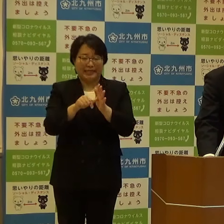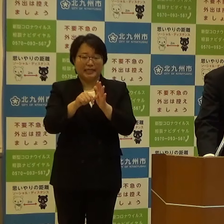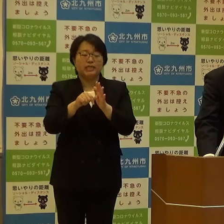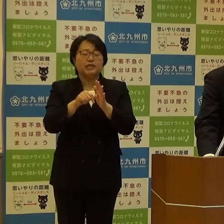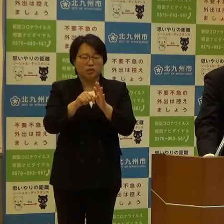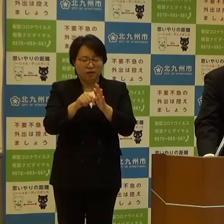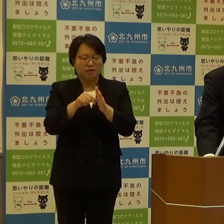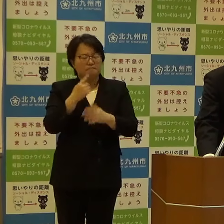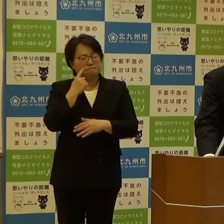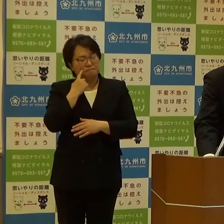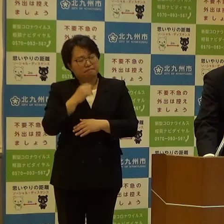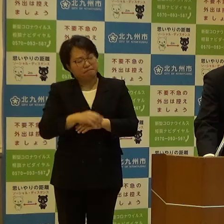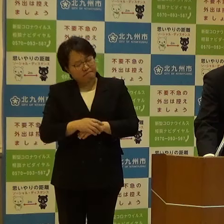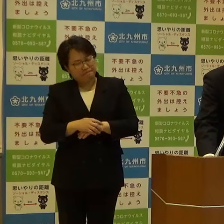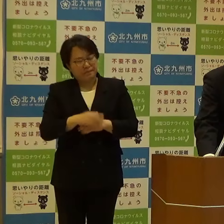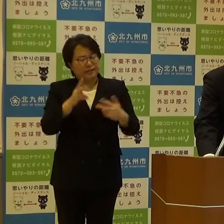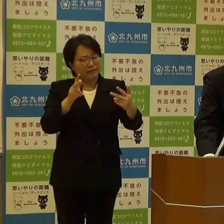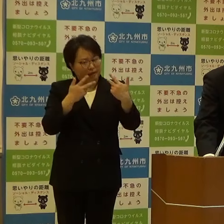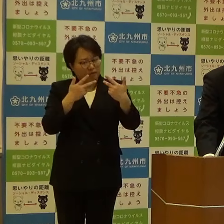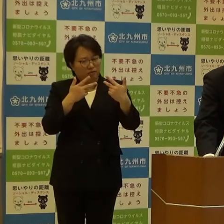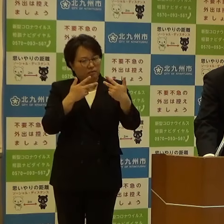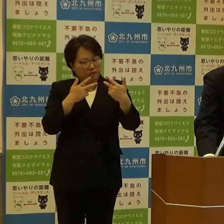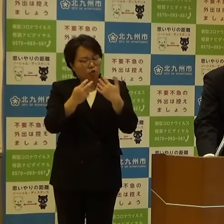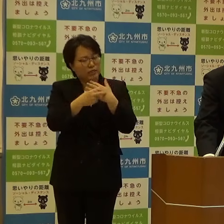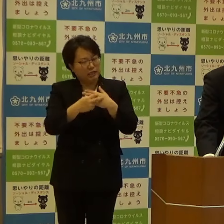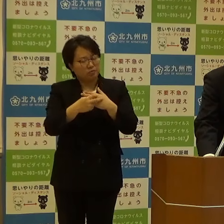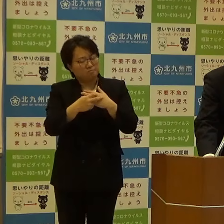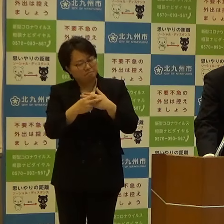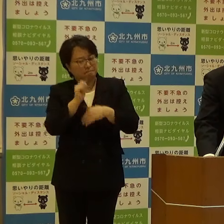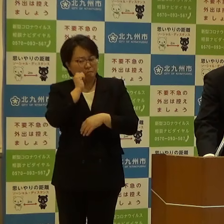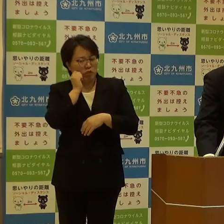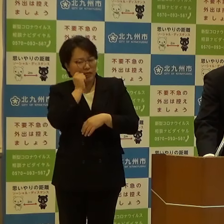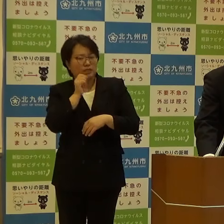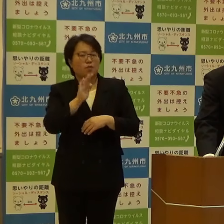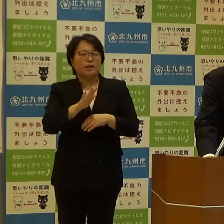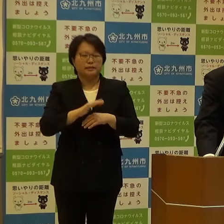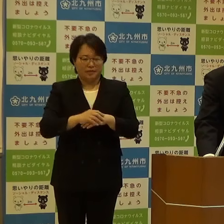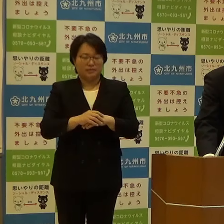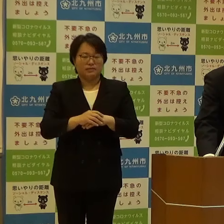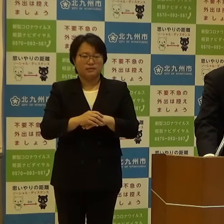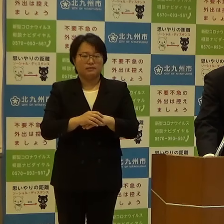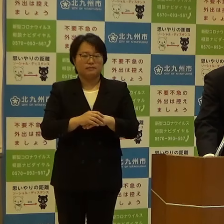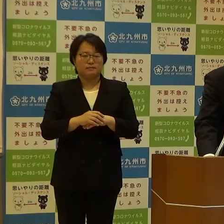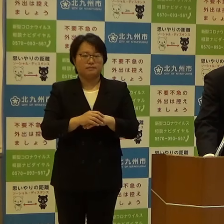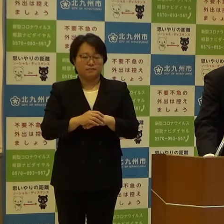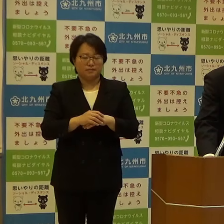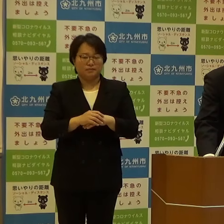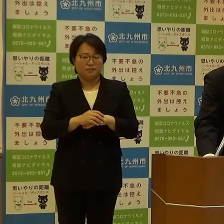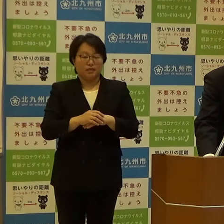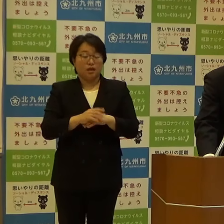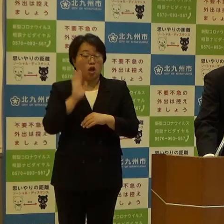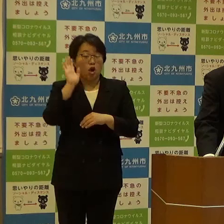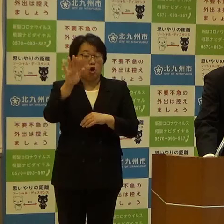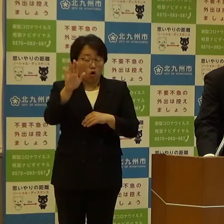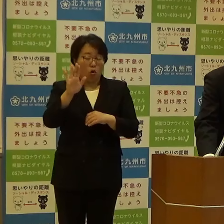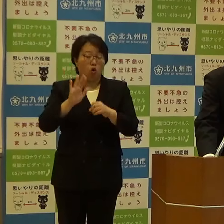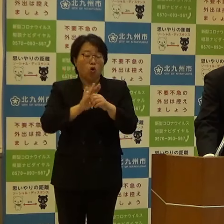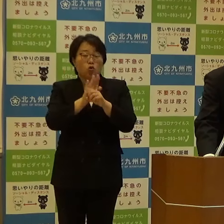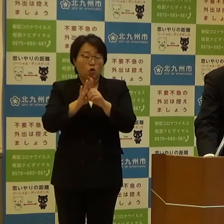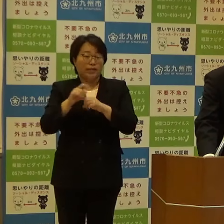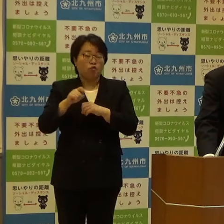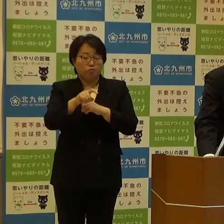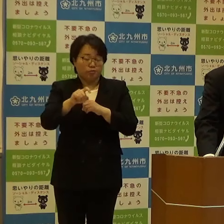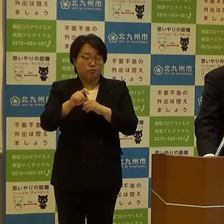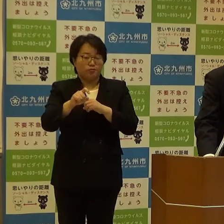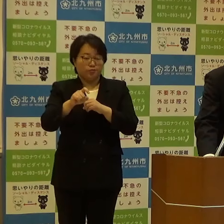な意見もあると聞いております。このウイルスに打ち勝つためには医療機関の全